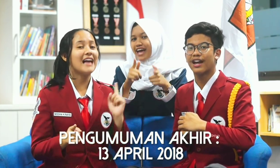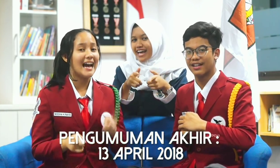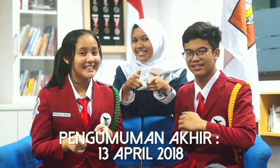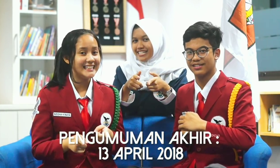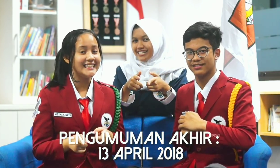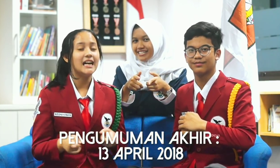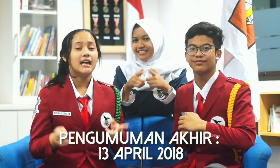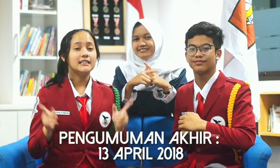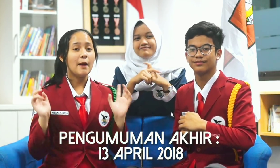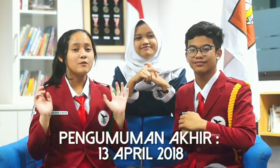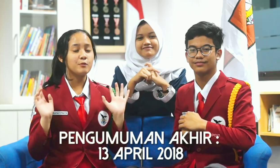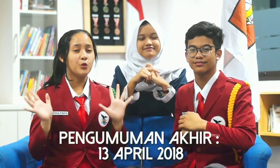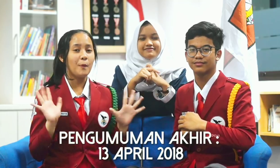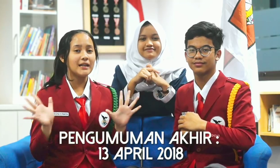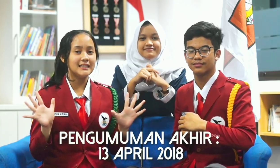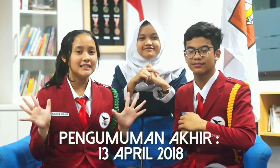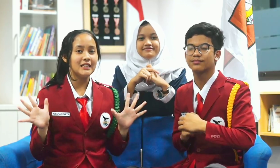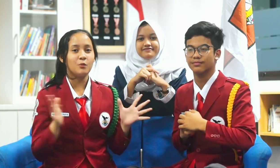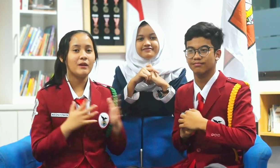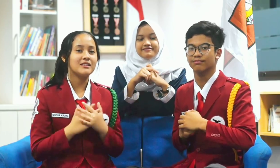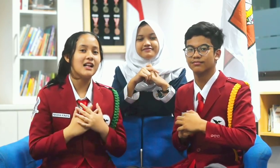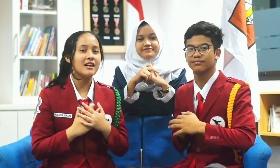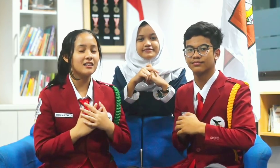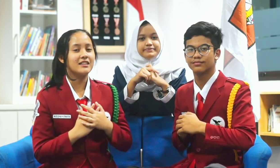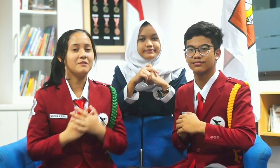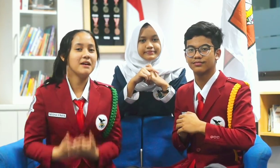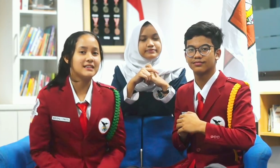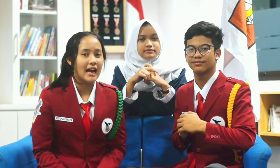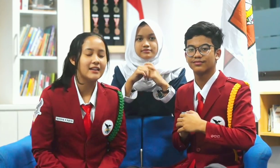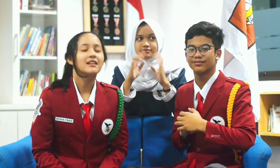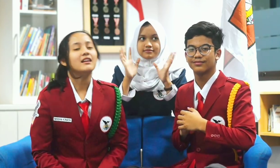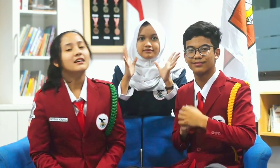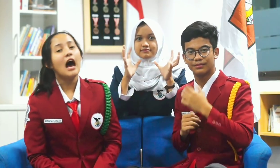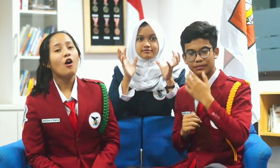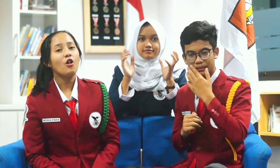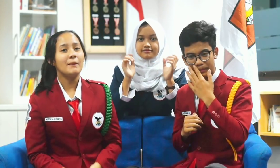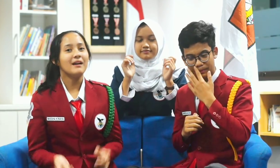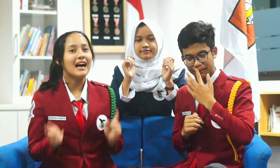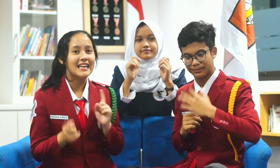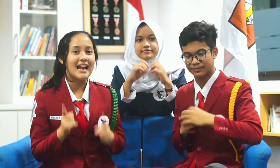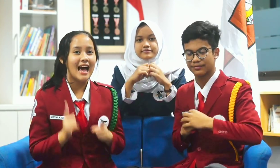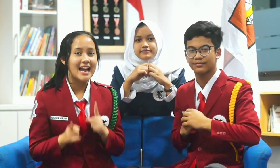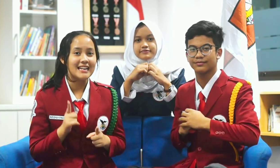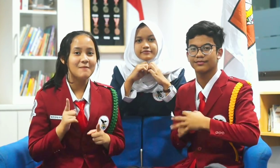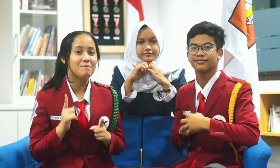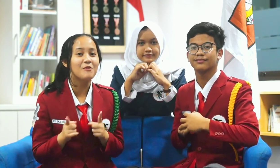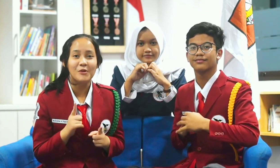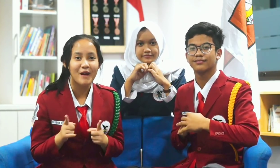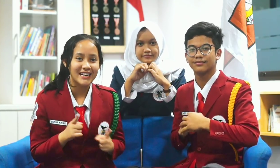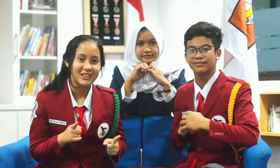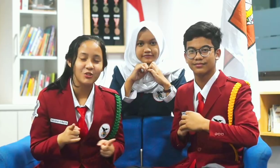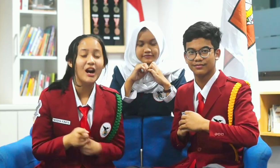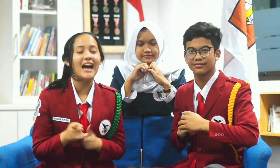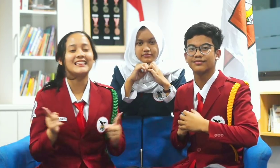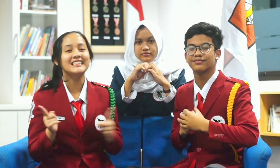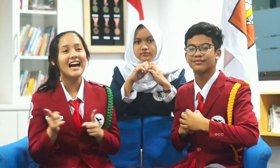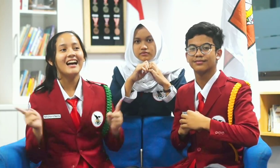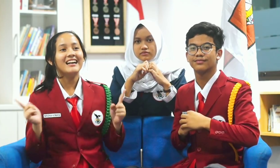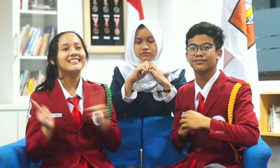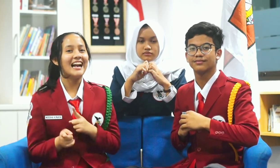ppdb.smanumht.jakarta.go.id jam 10 pagi. Itu pastikan deg-degan banget kan. Nah, kalau nama kalian ada di pengumuman itu, artinya kalian